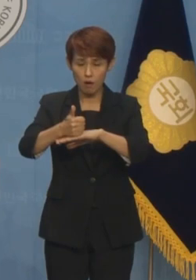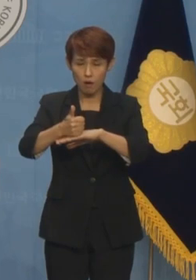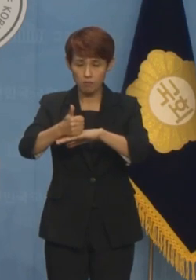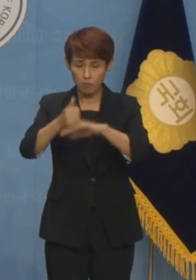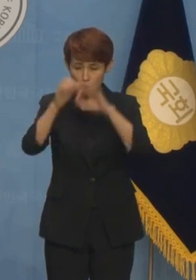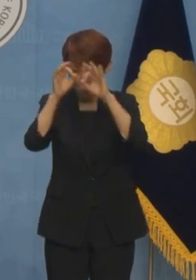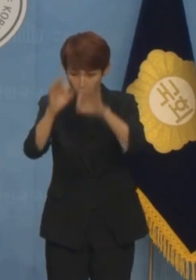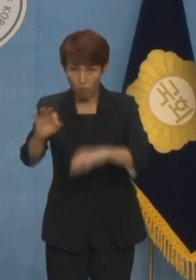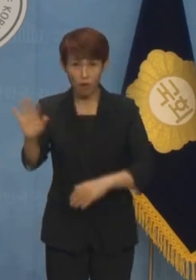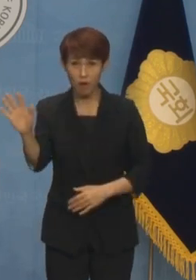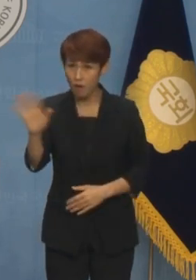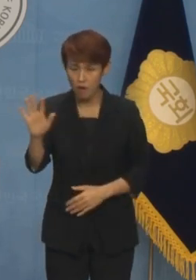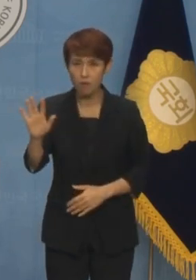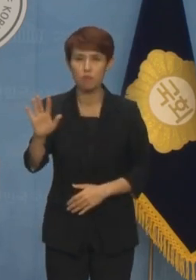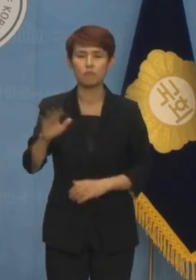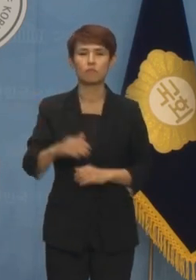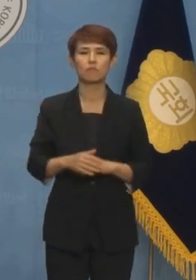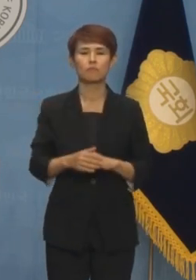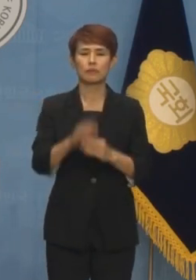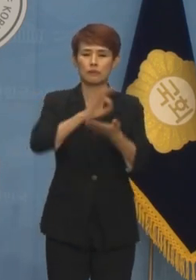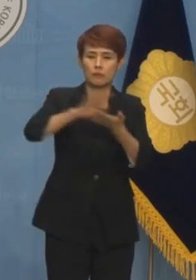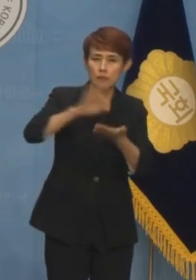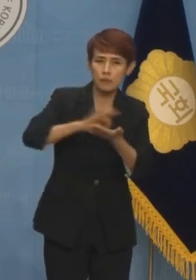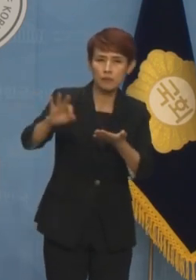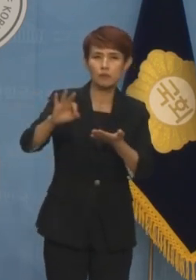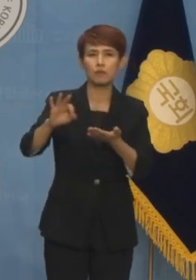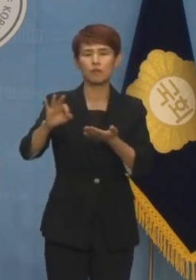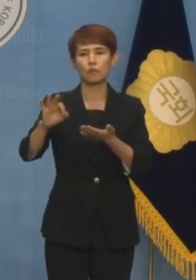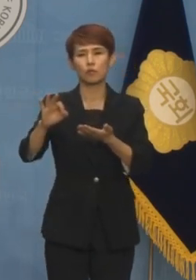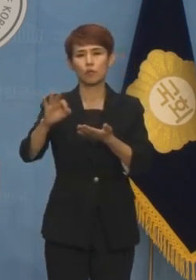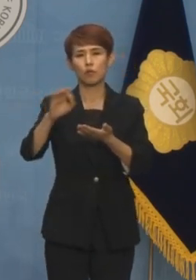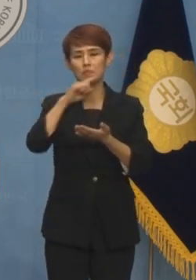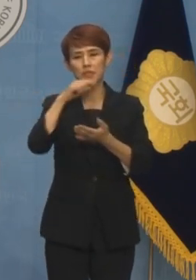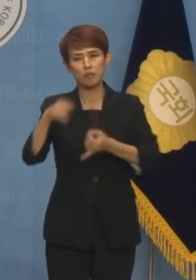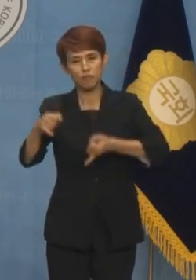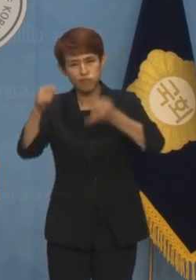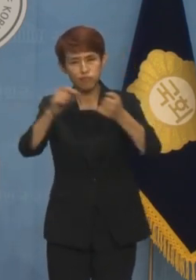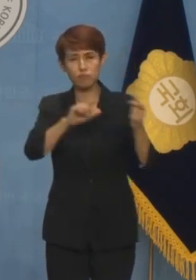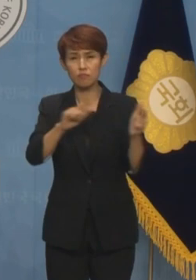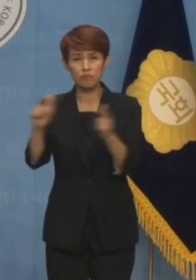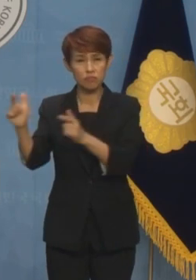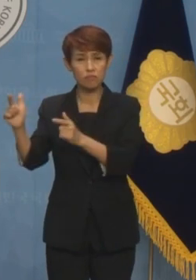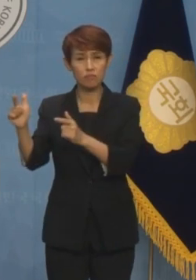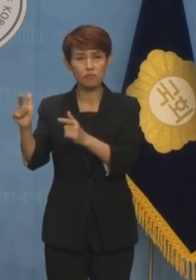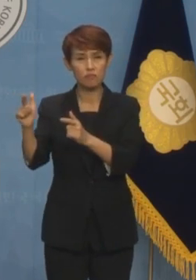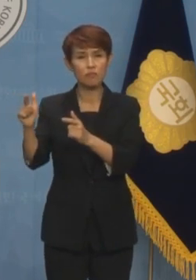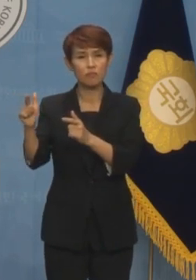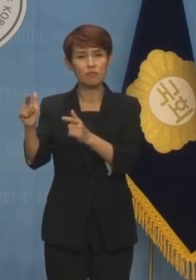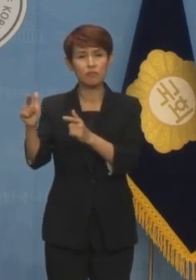채 재정 지출, 국채 규모와 같은